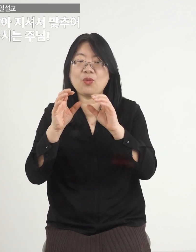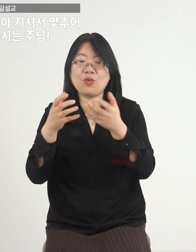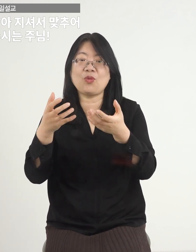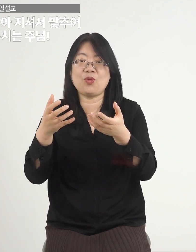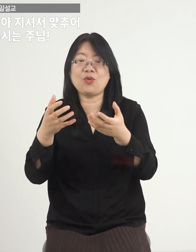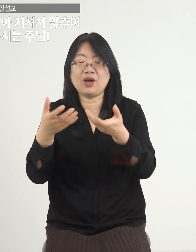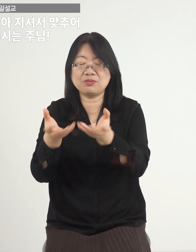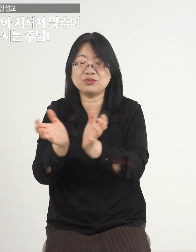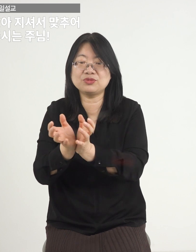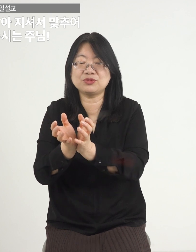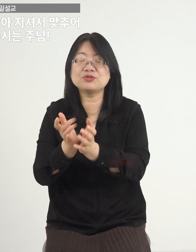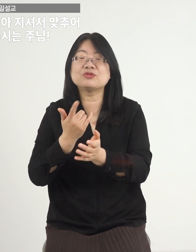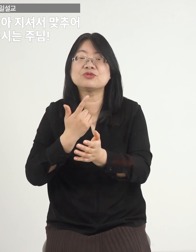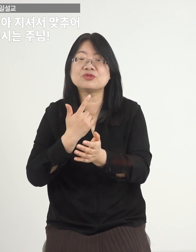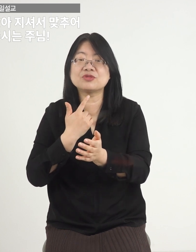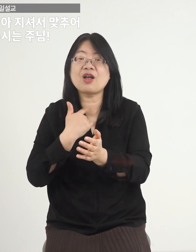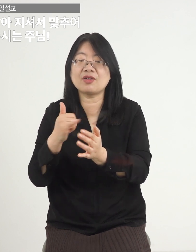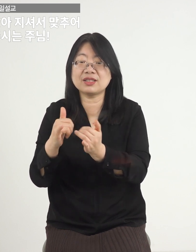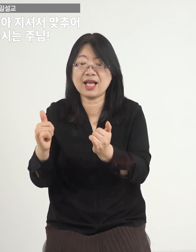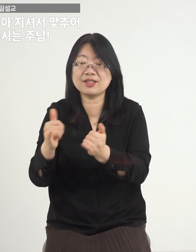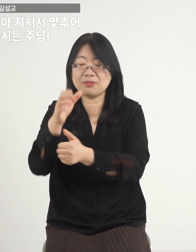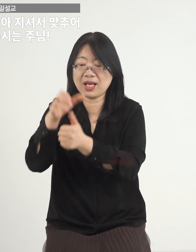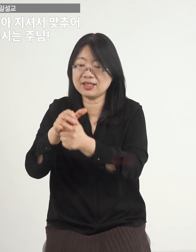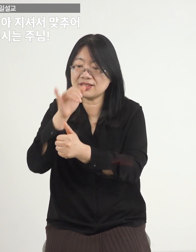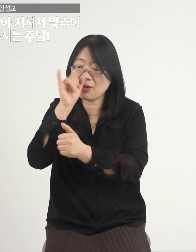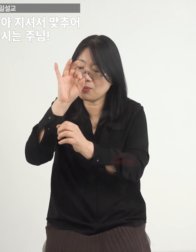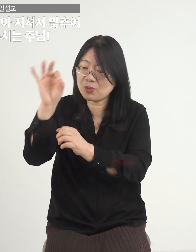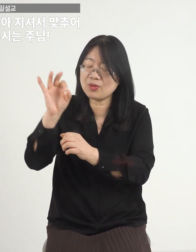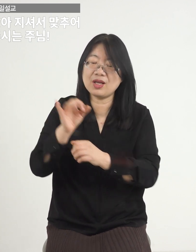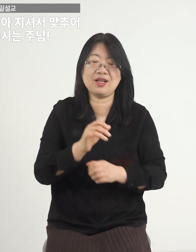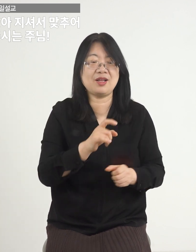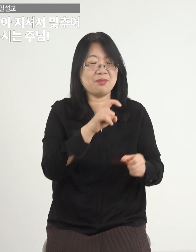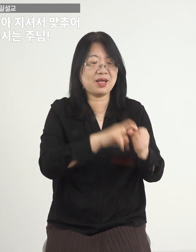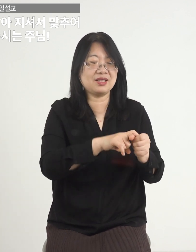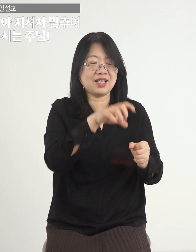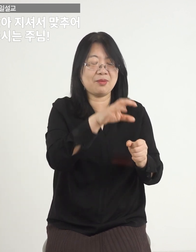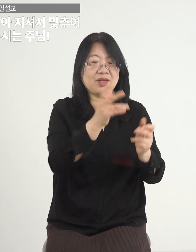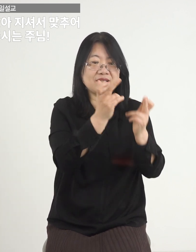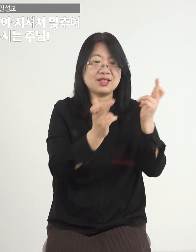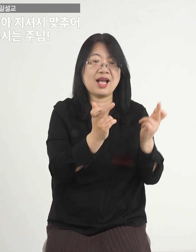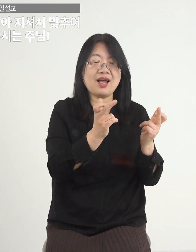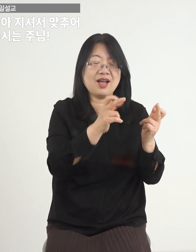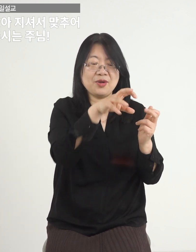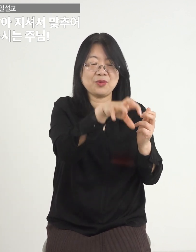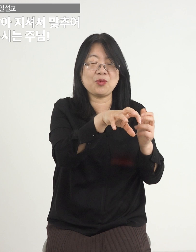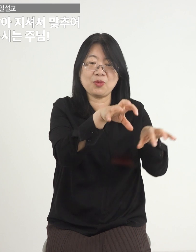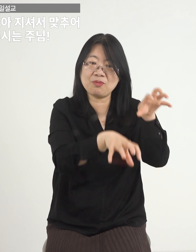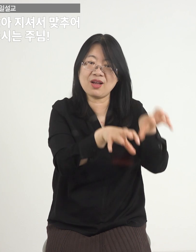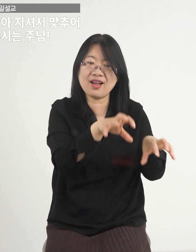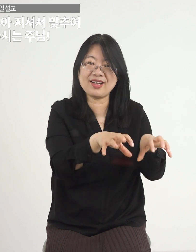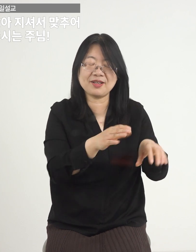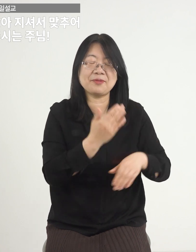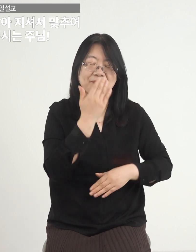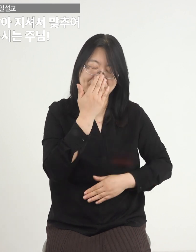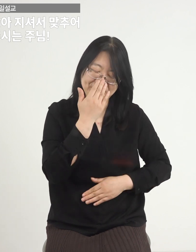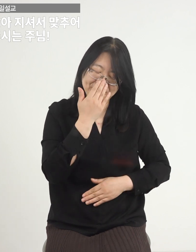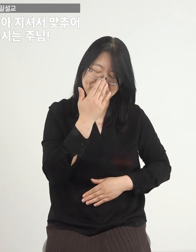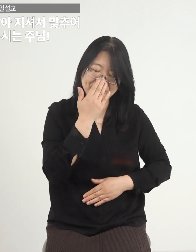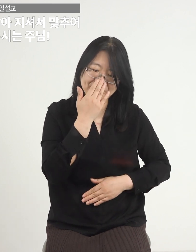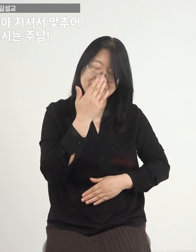보면은 베들레헴 어느 산골 마을에 그저 조촐하게